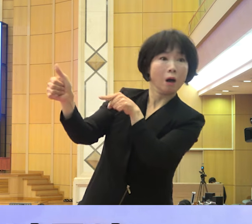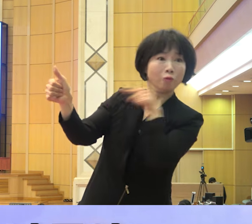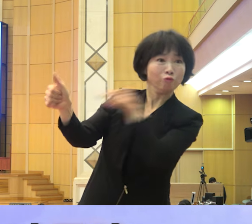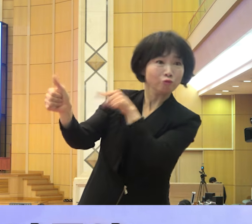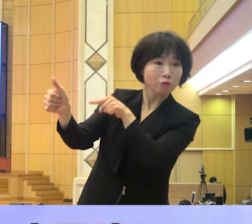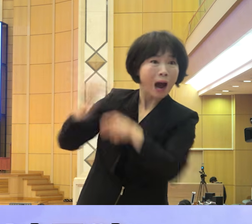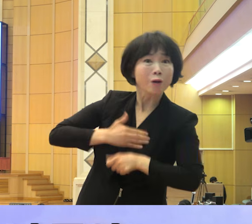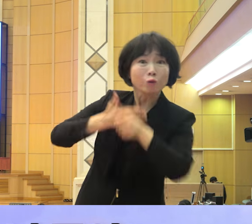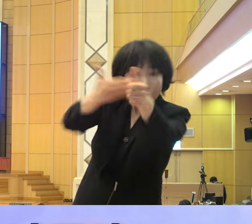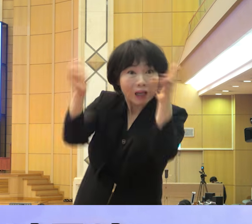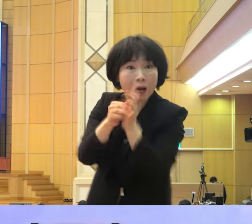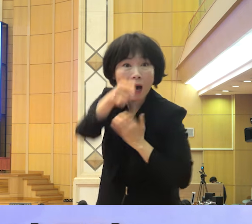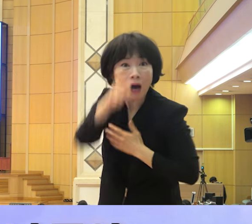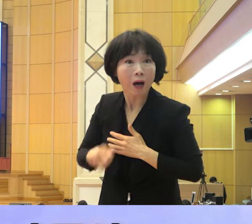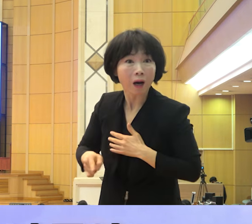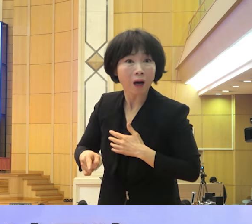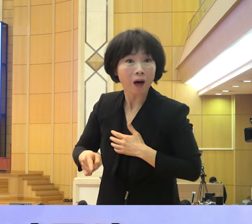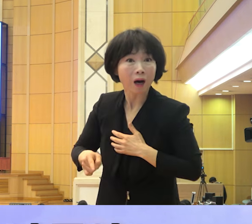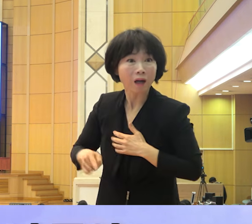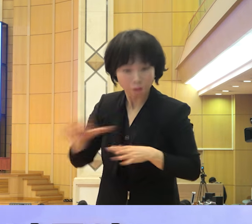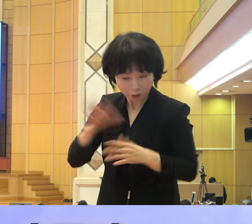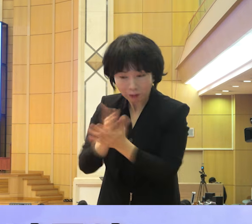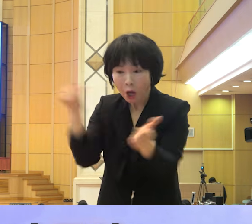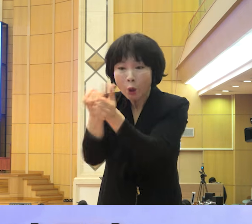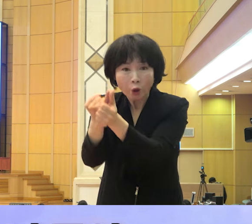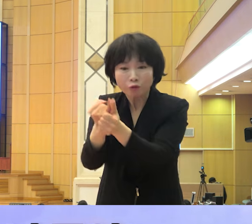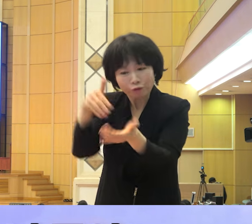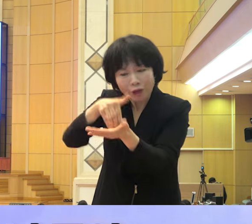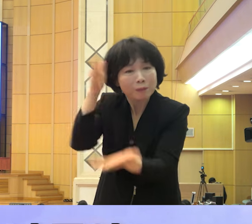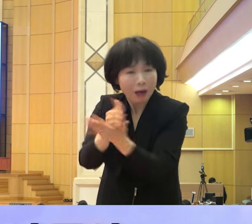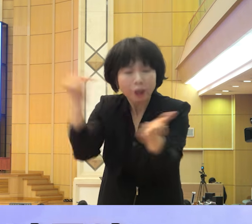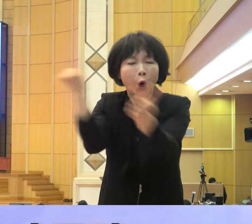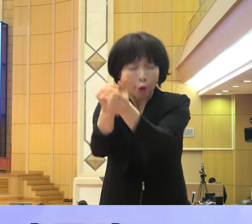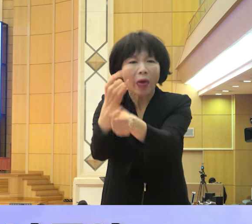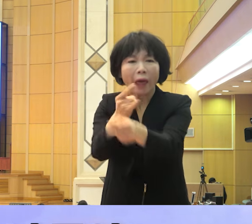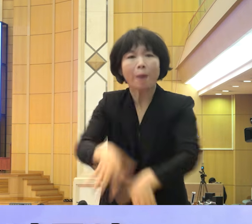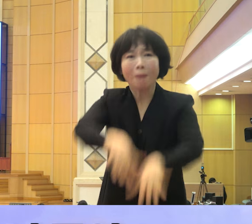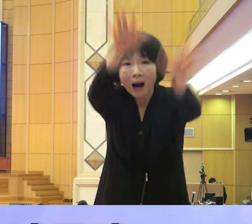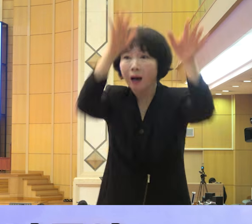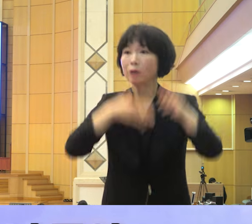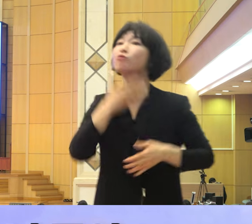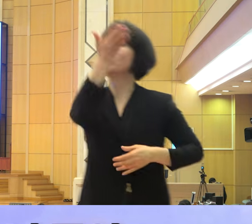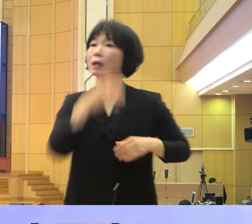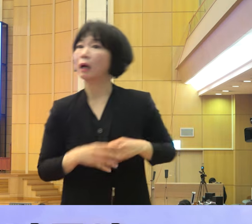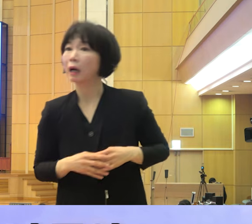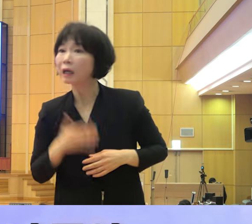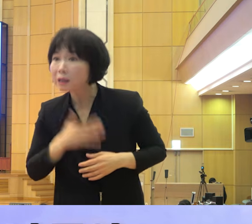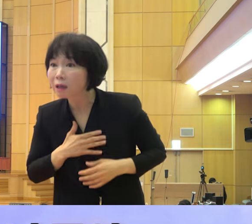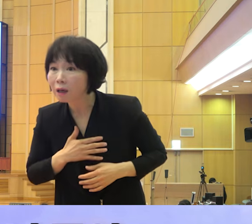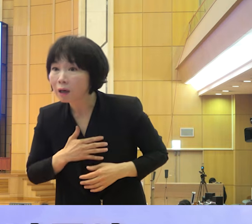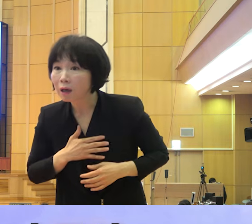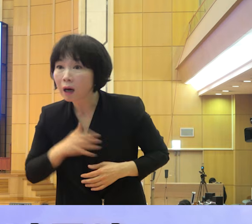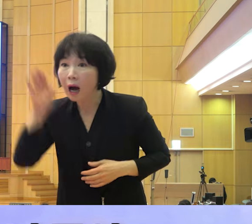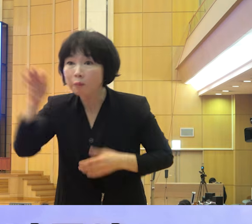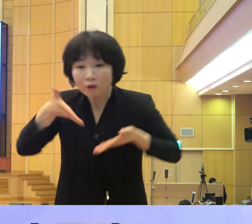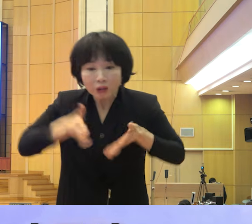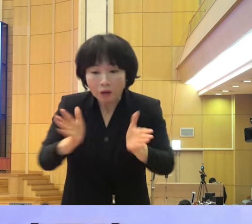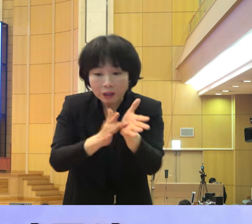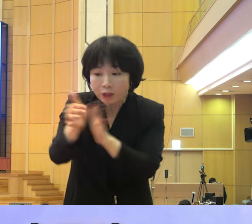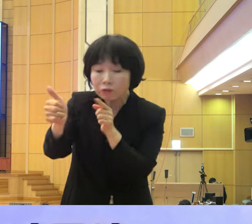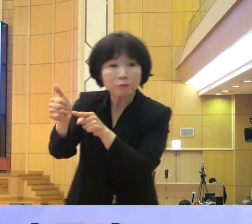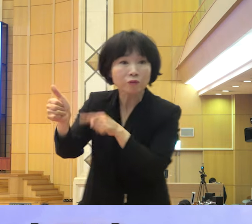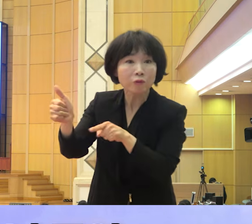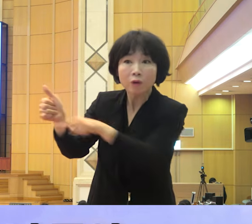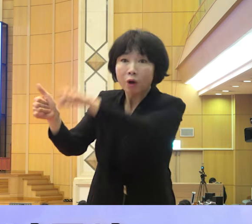몰라. 지금 꿈을 통해서 천사가 알려주는 바에 의하면 태어날 예수는